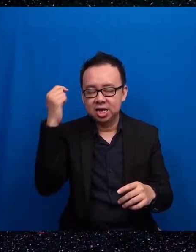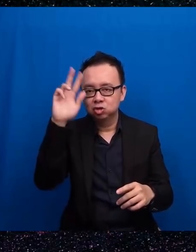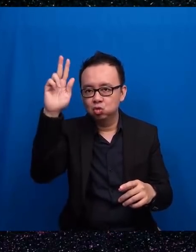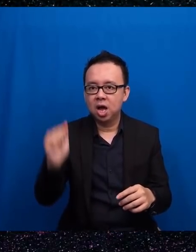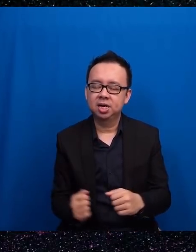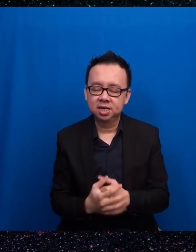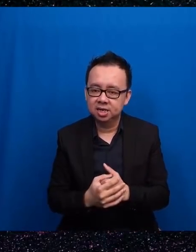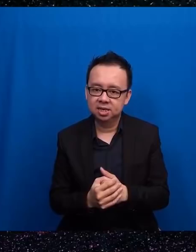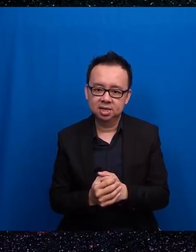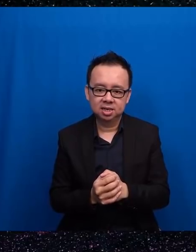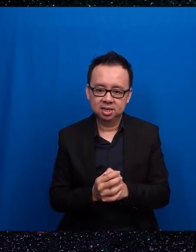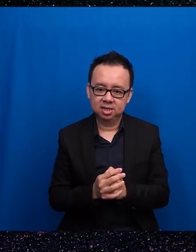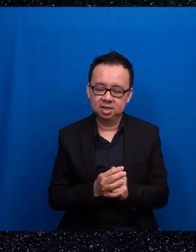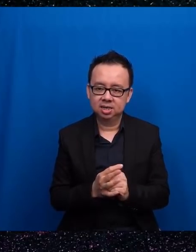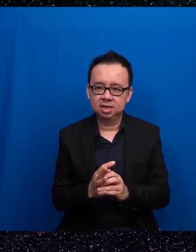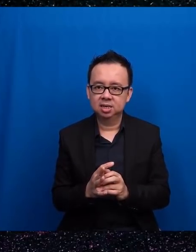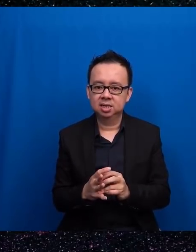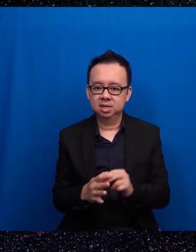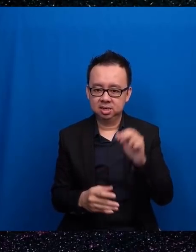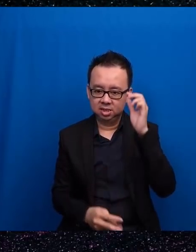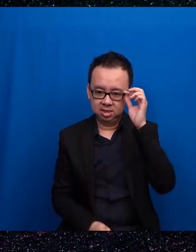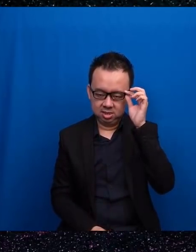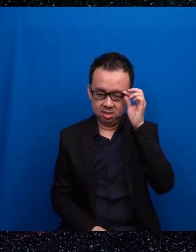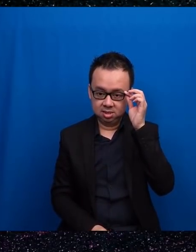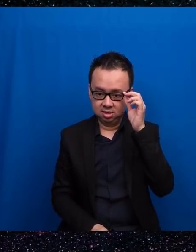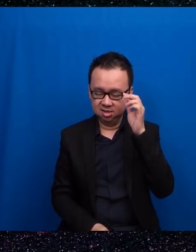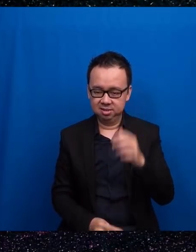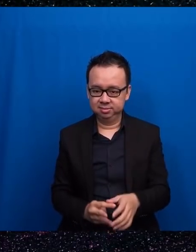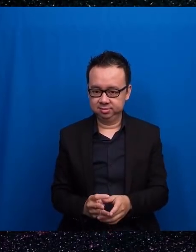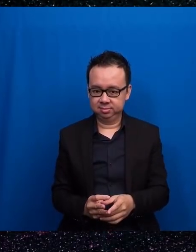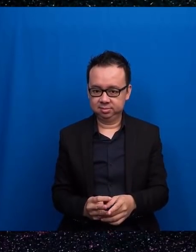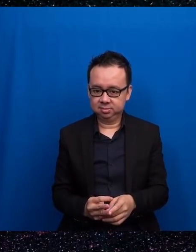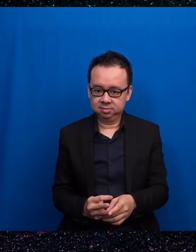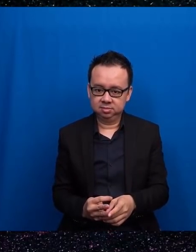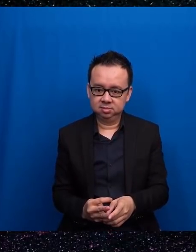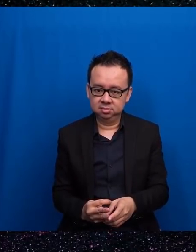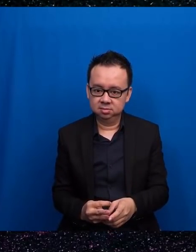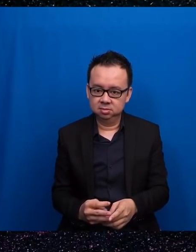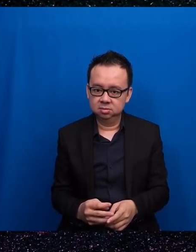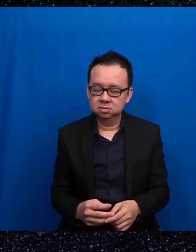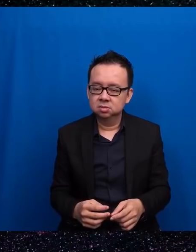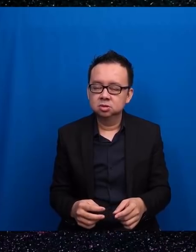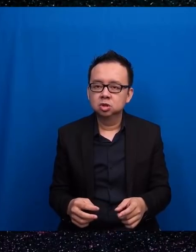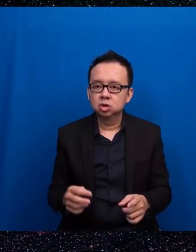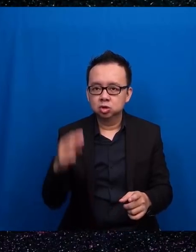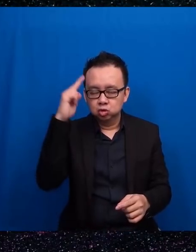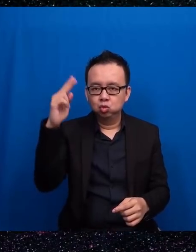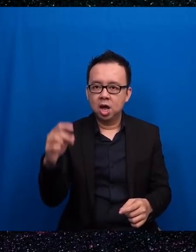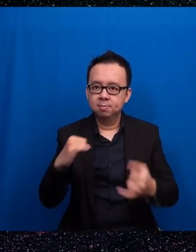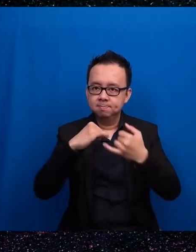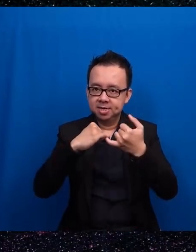Dan aku akan membuat engkau melintasi puncak-puncak, puncak bukit-bukit di bumi. Tuhan berjanji akan terjadi promosi